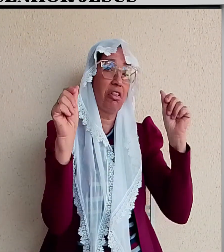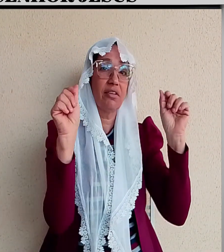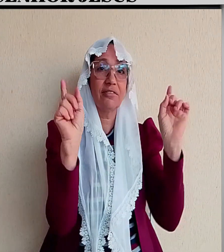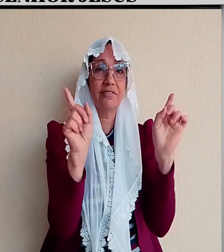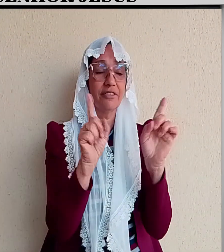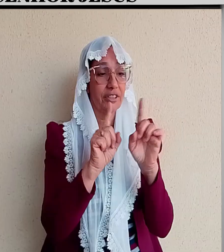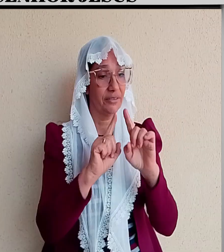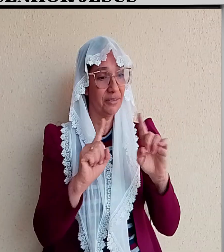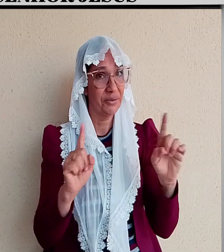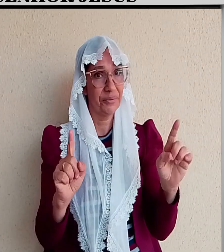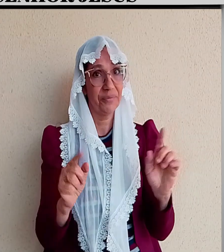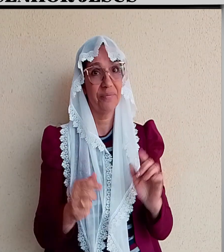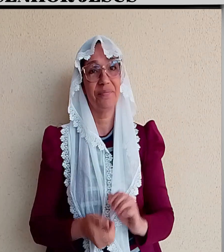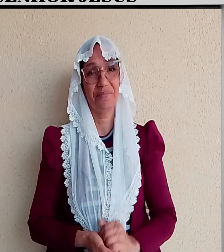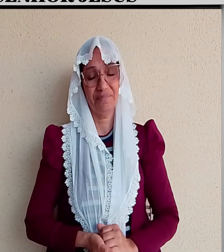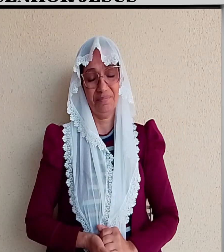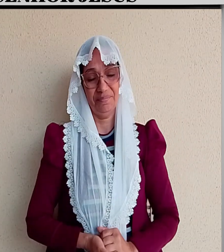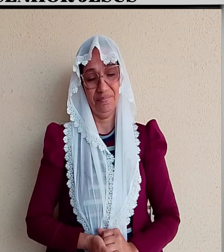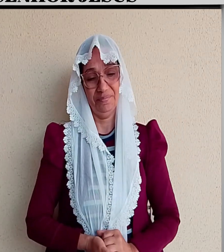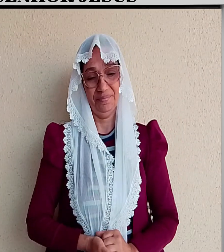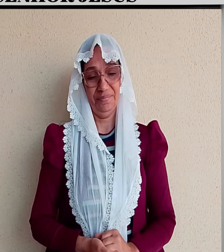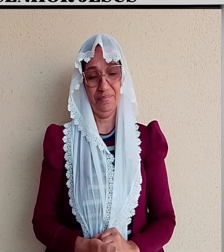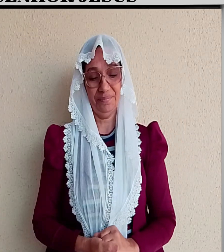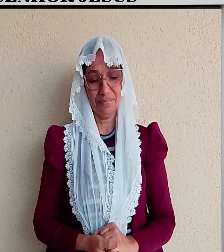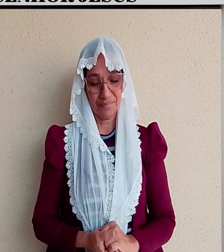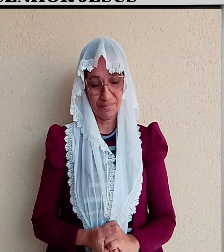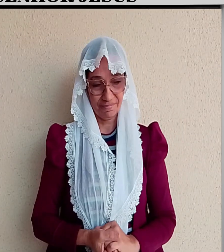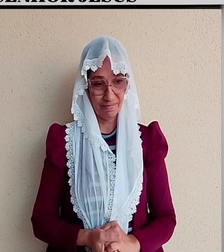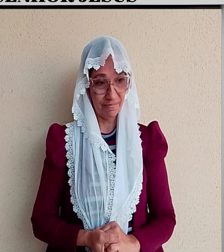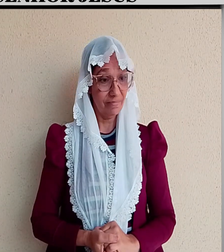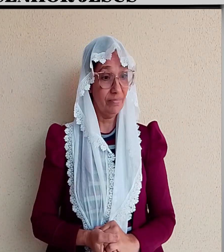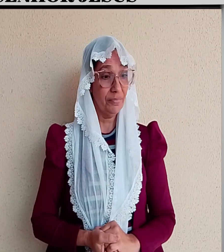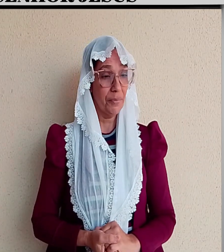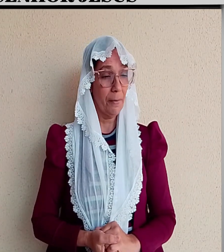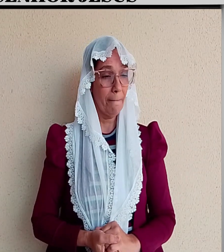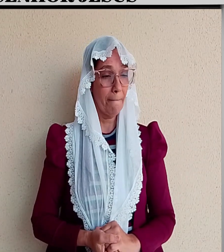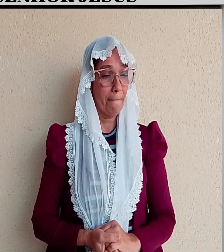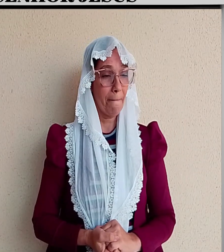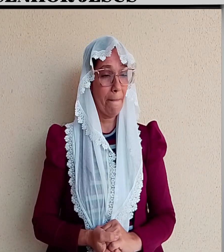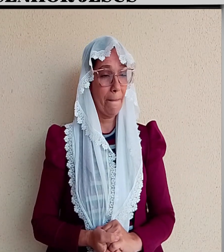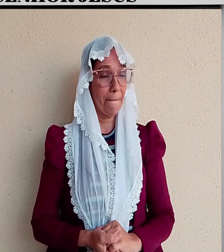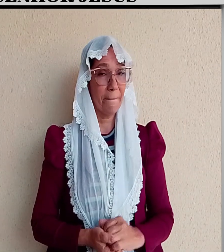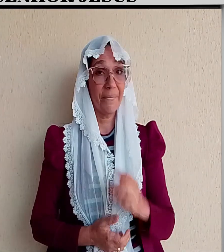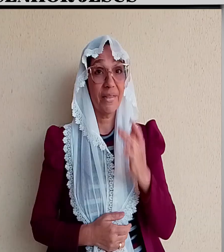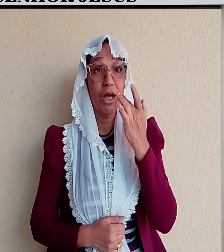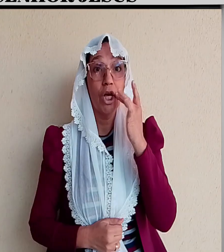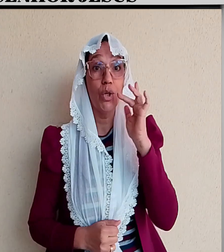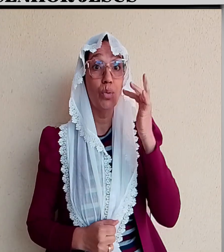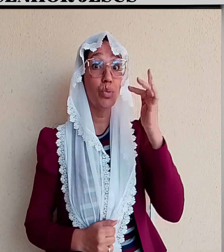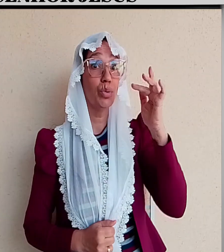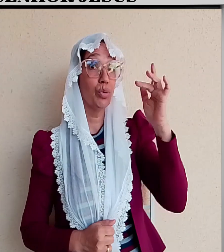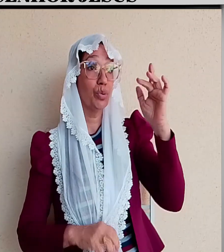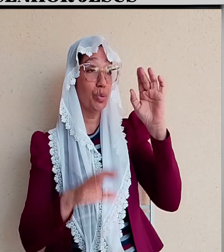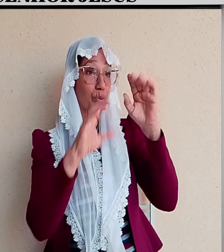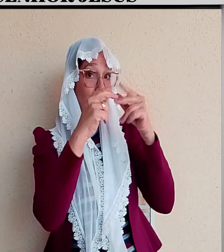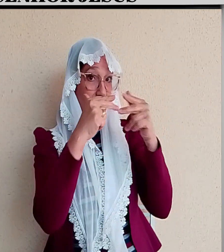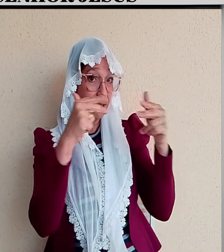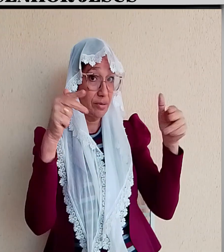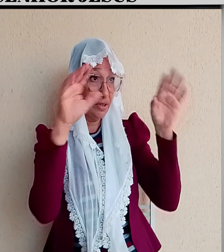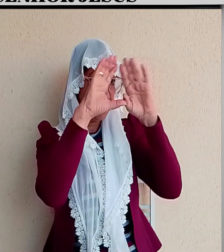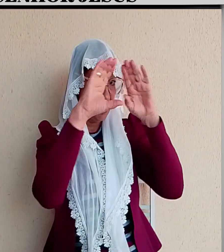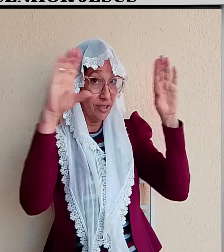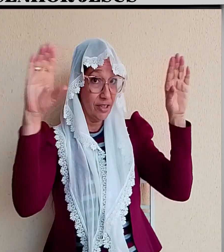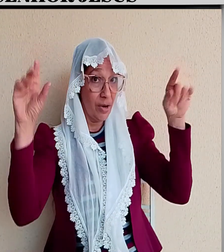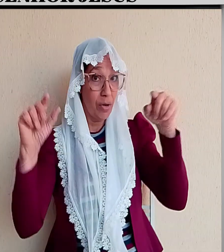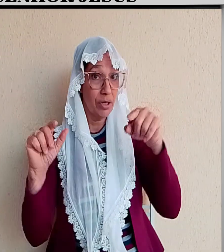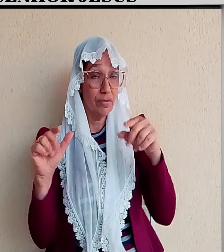o baú de tudo que você guardou, porque você vai precisar do tesouro que você guardou, aleluia, Jesus, aleluia. O